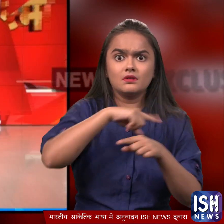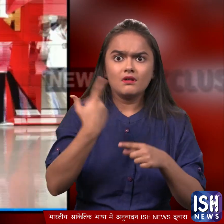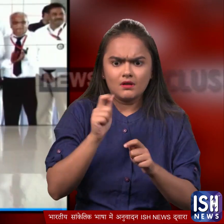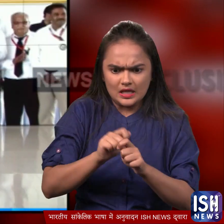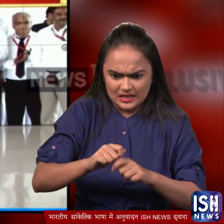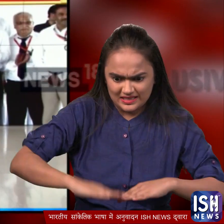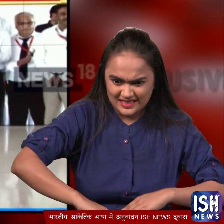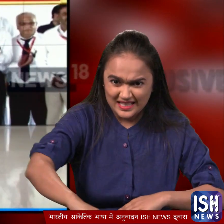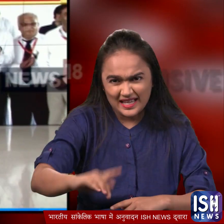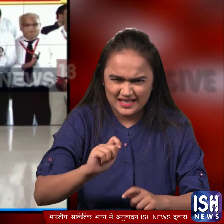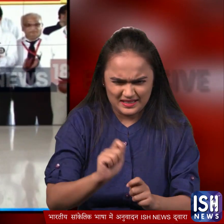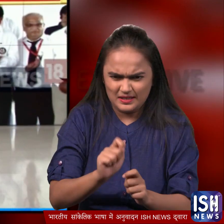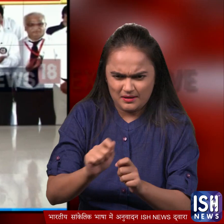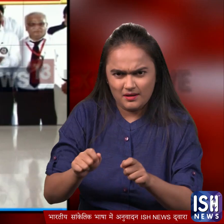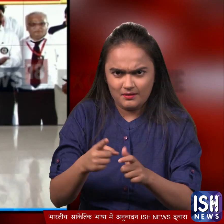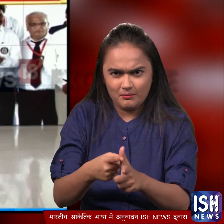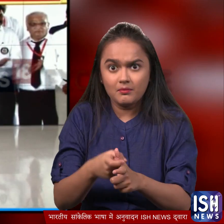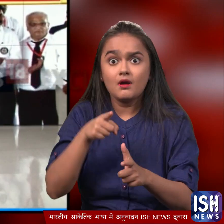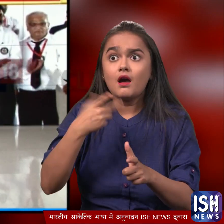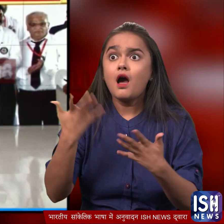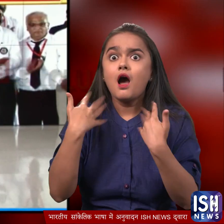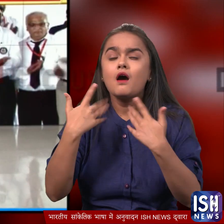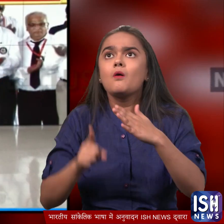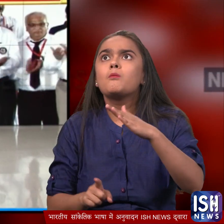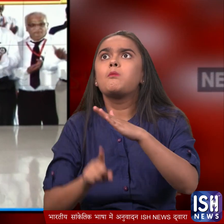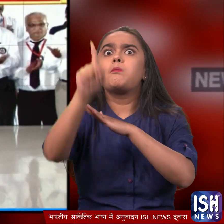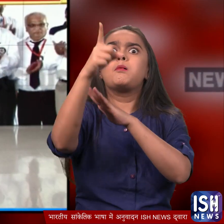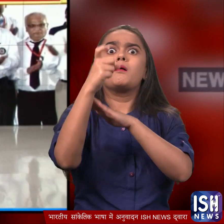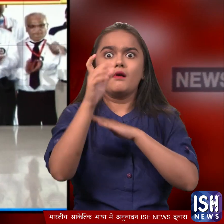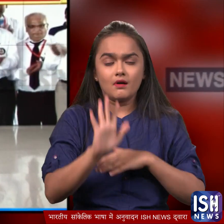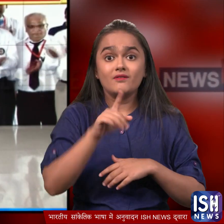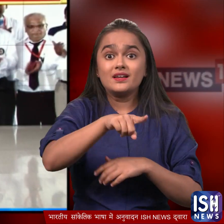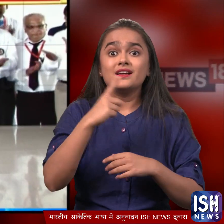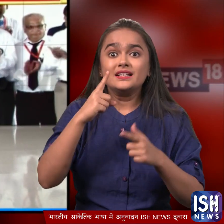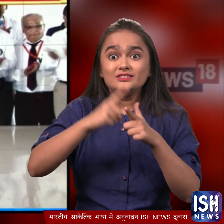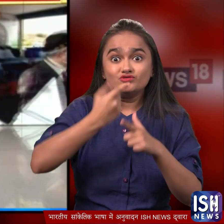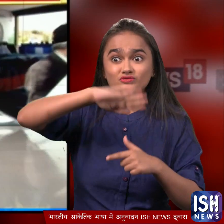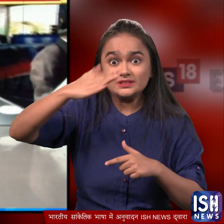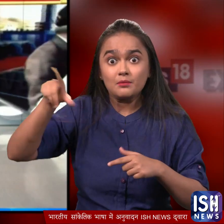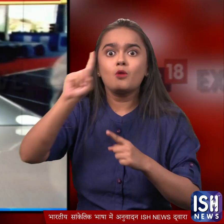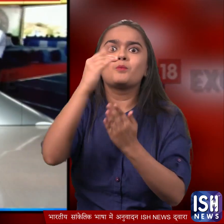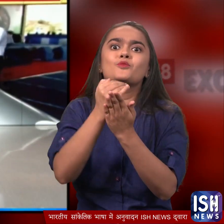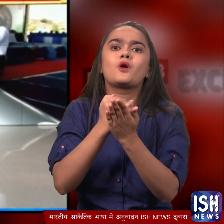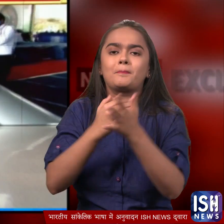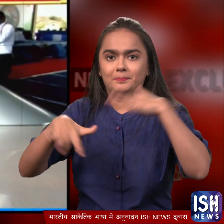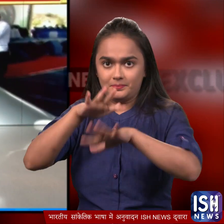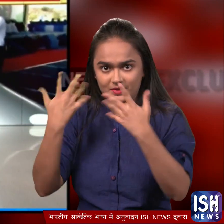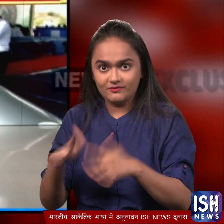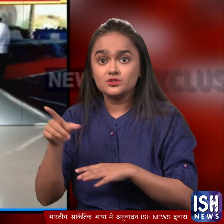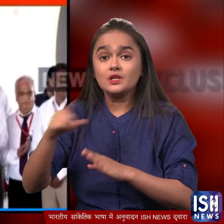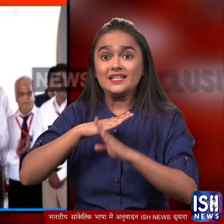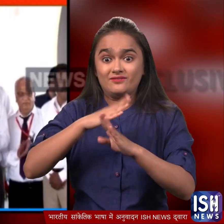का एयर डिफेंस सिस्टम है जो जमीन पर तैनात किया जाता है और हवा में मार करता है। इसके लिए राजस्थान के जैसलमेर में एक कार्यक्रम रखा